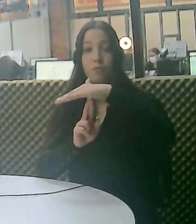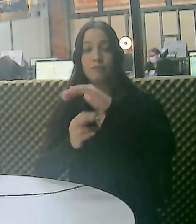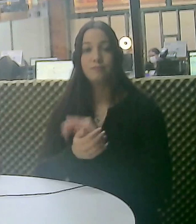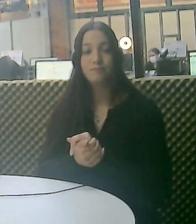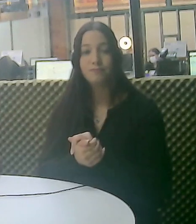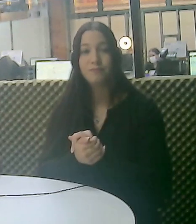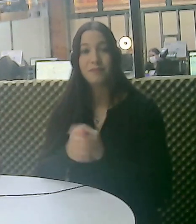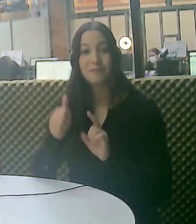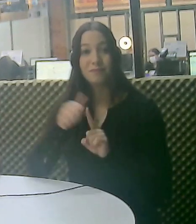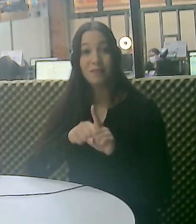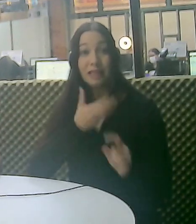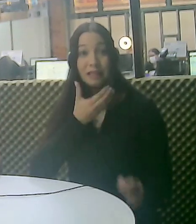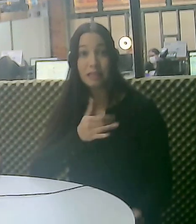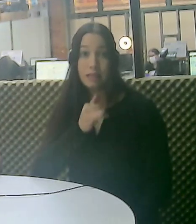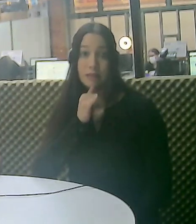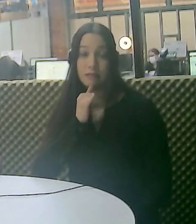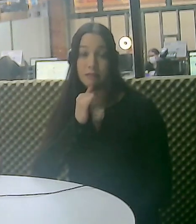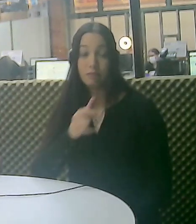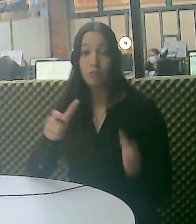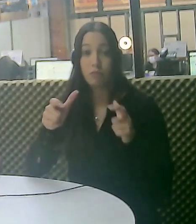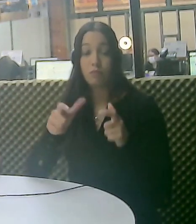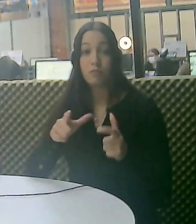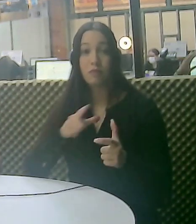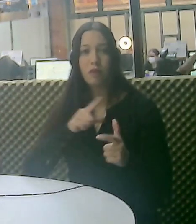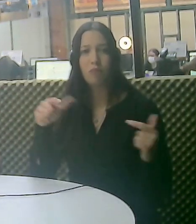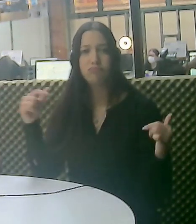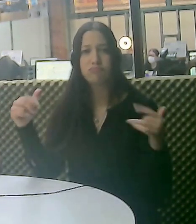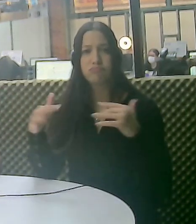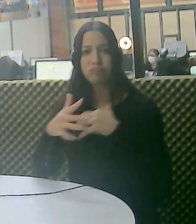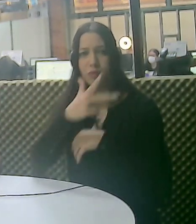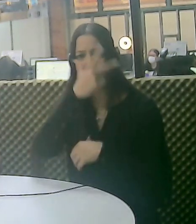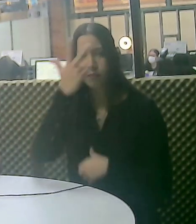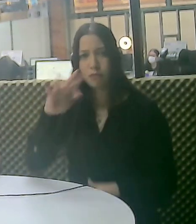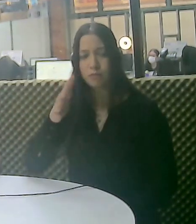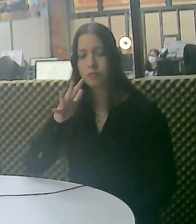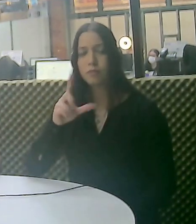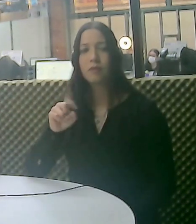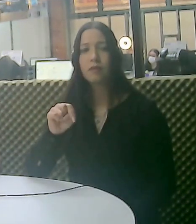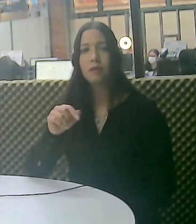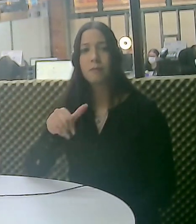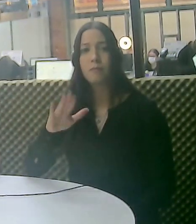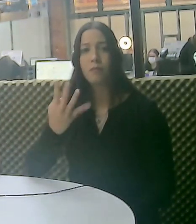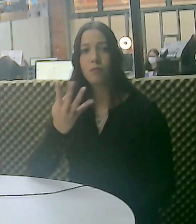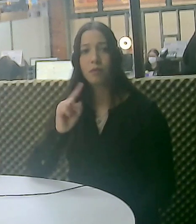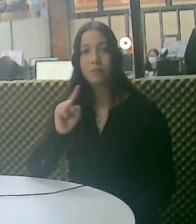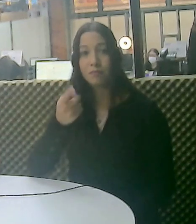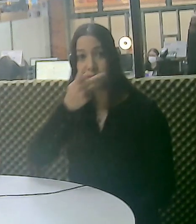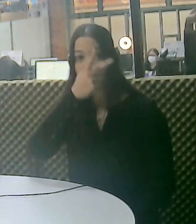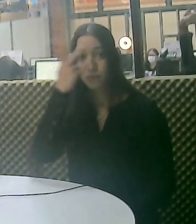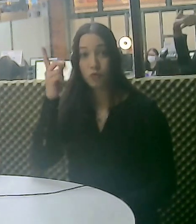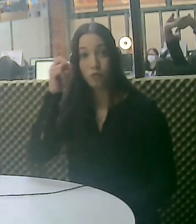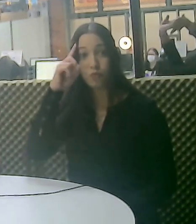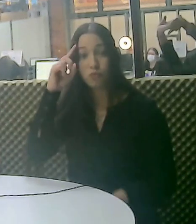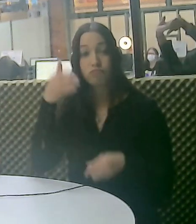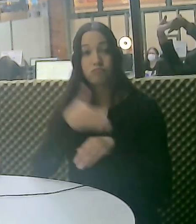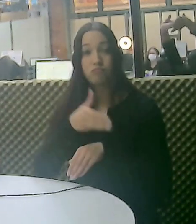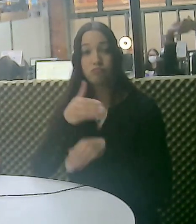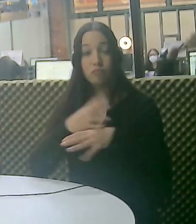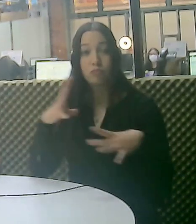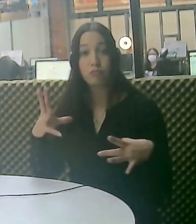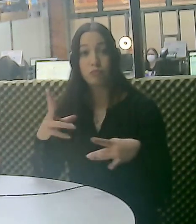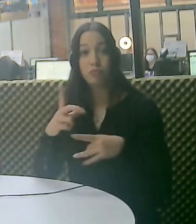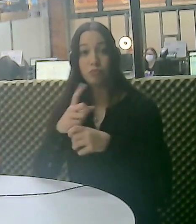último mês de dezembro, por exemplo, o local registrou uma movimentação média diária de mais de 4 mil pessoas, o que totalizou